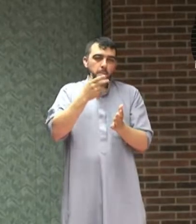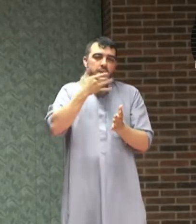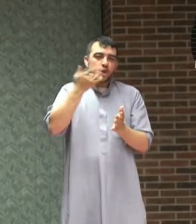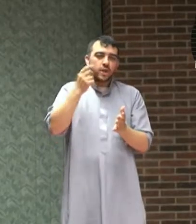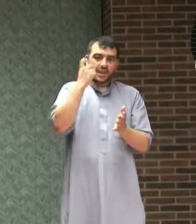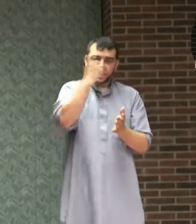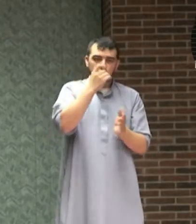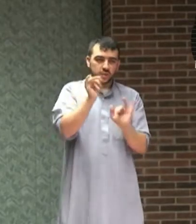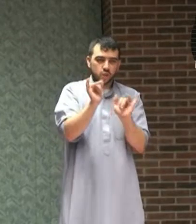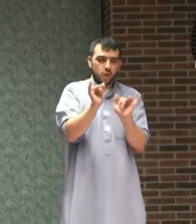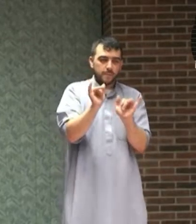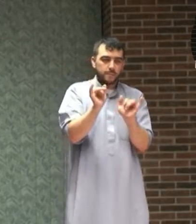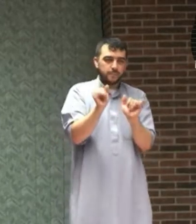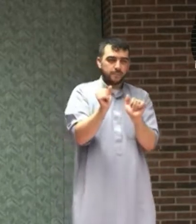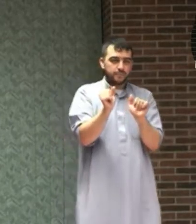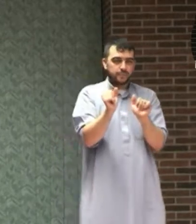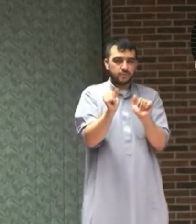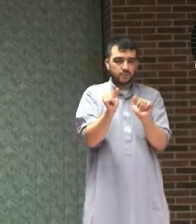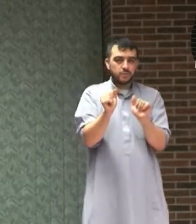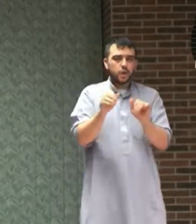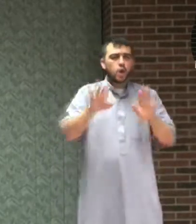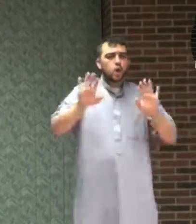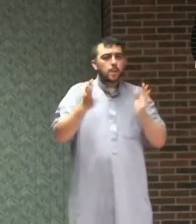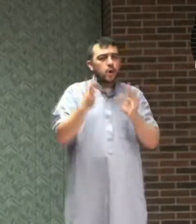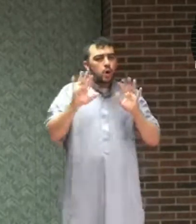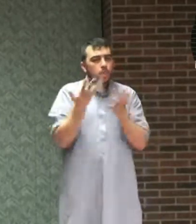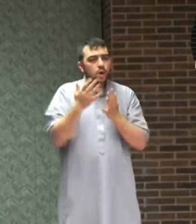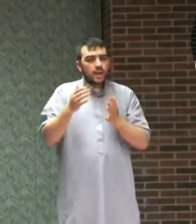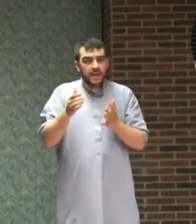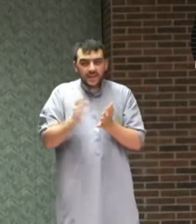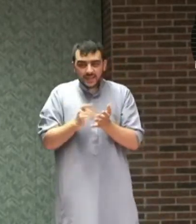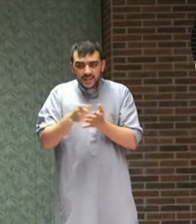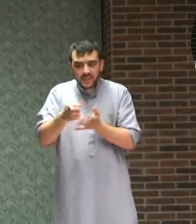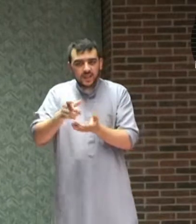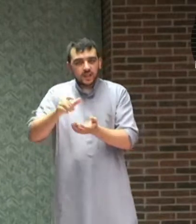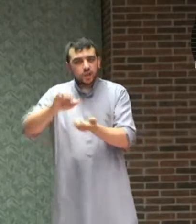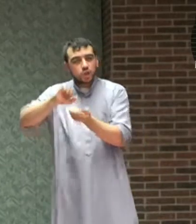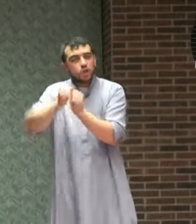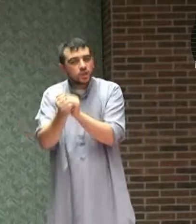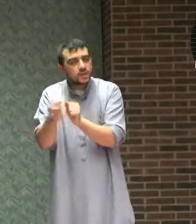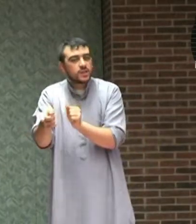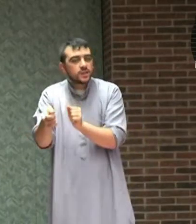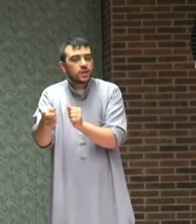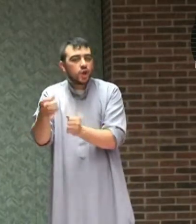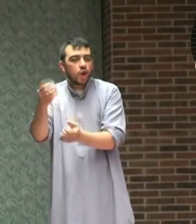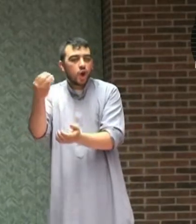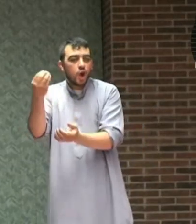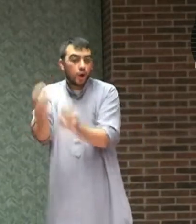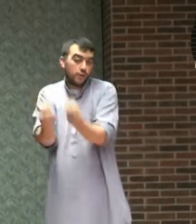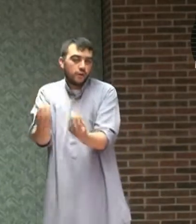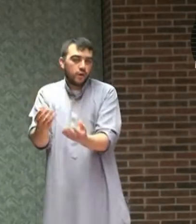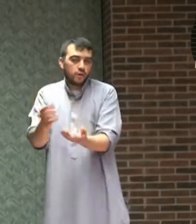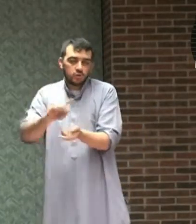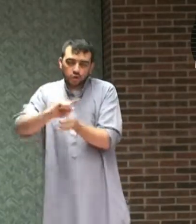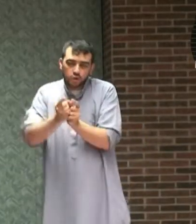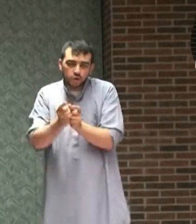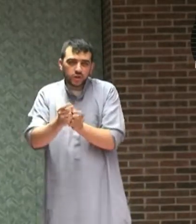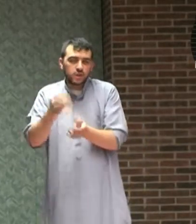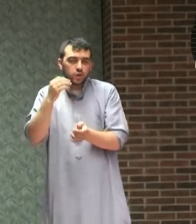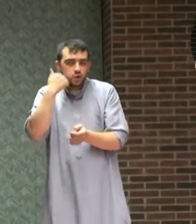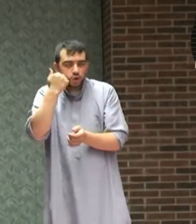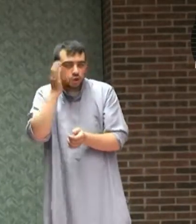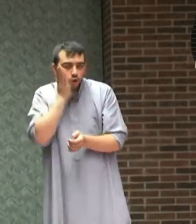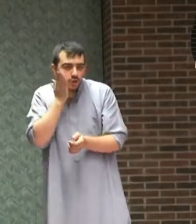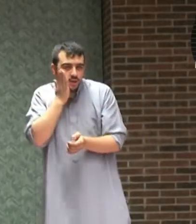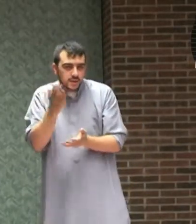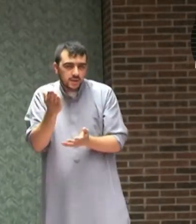qui est en tort. Non, je pense que la réelle question que la sœur doit se poser, c'est comment faire en sorte que pour pouvoir améliorer les choses. Parce que le fait